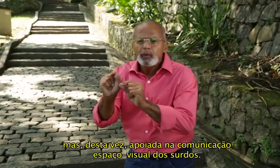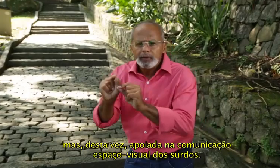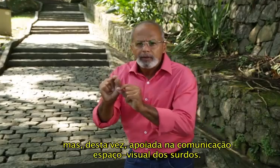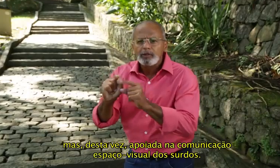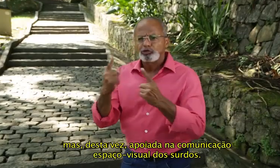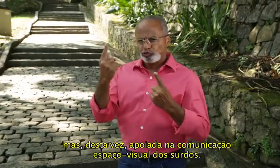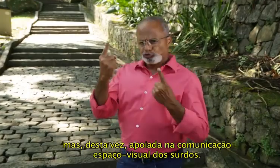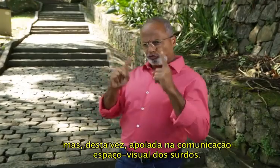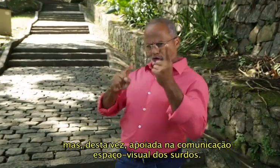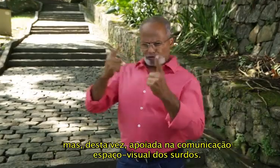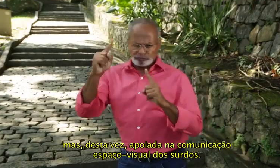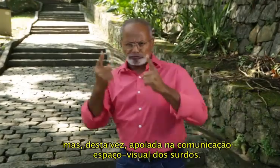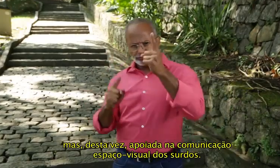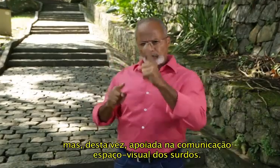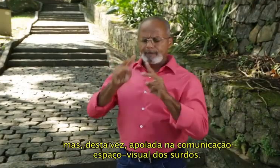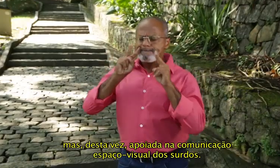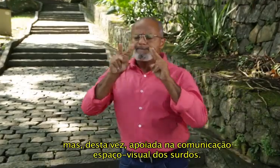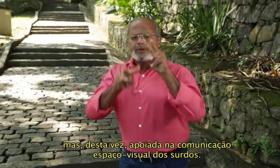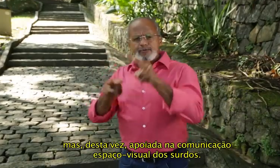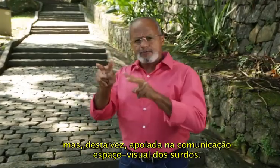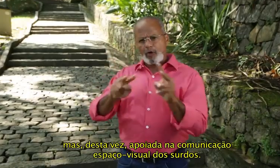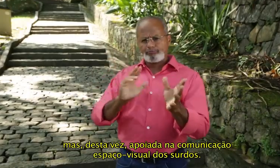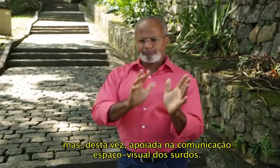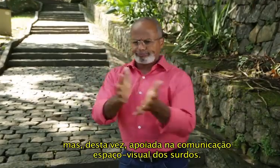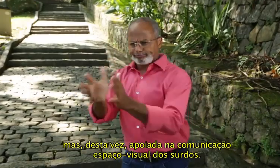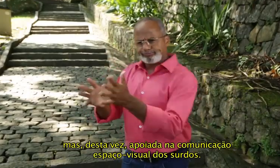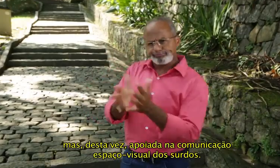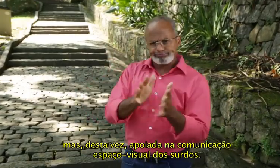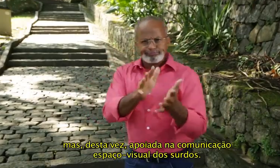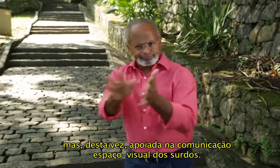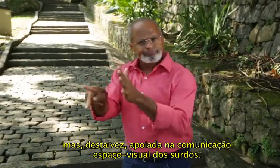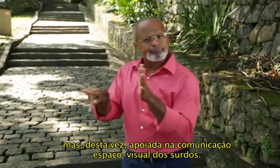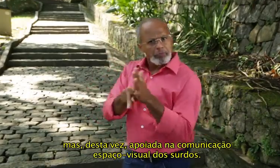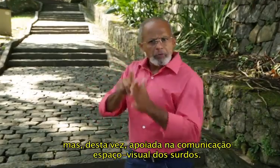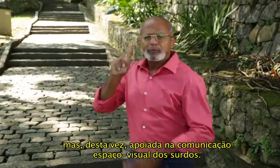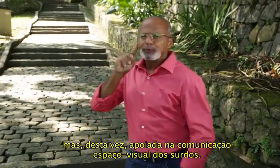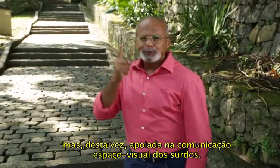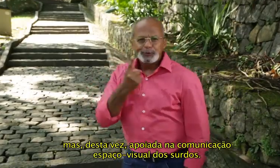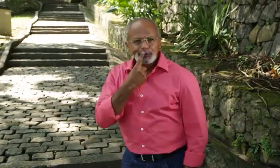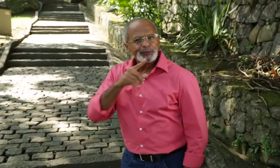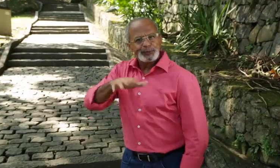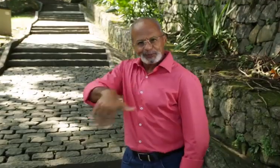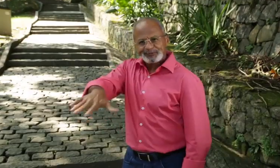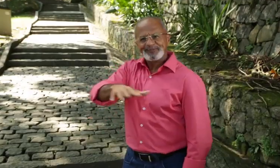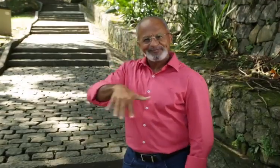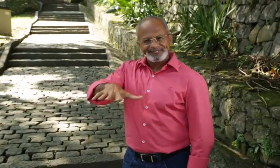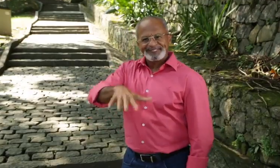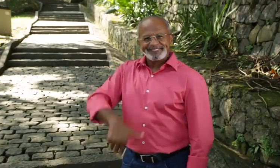vez apoiada na comunicação espaço-visual dos surdos.